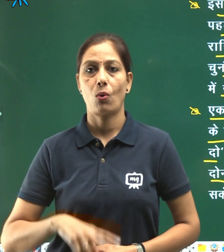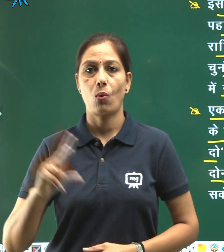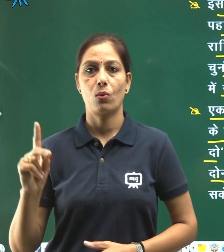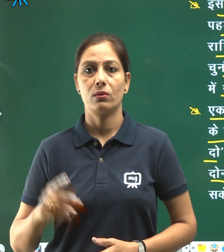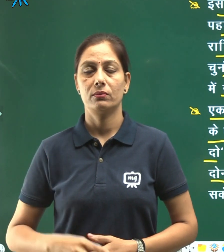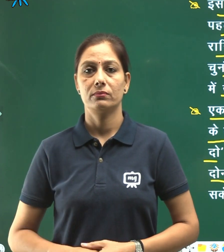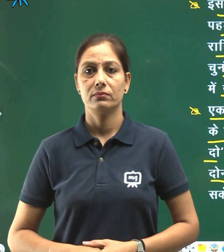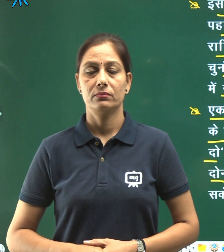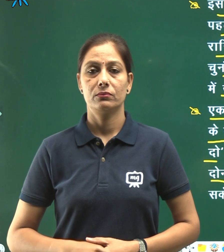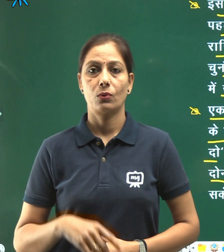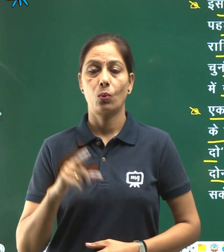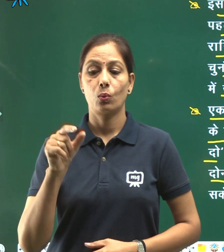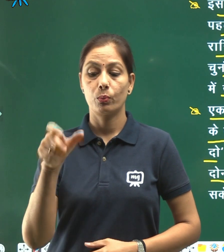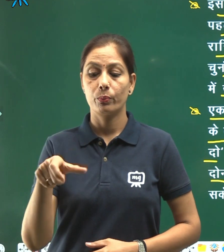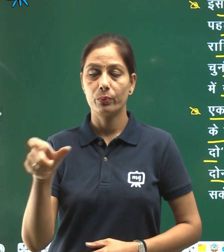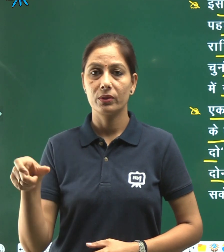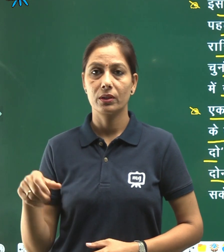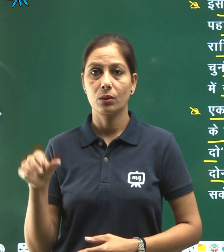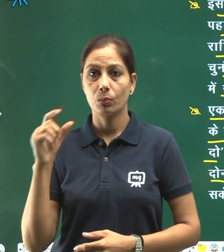और उनकी मौत हो गई।